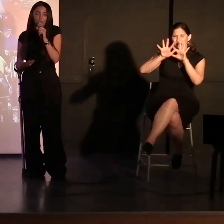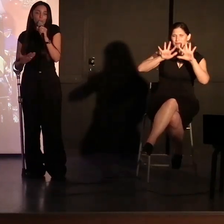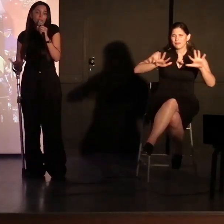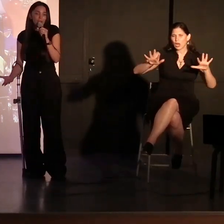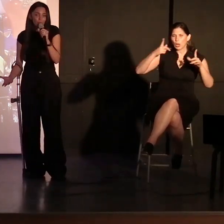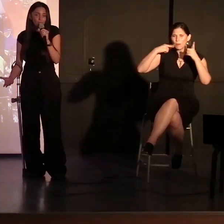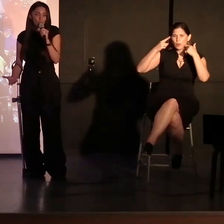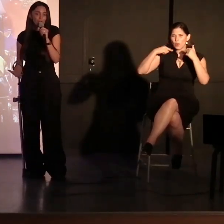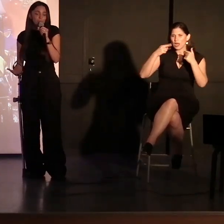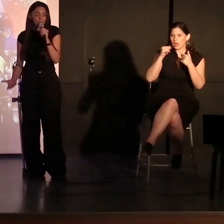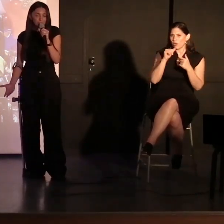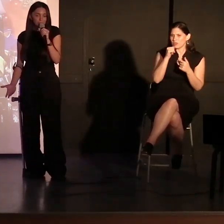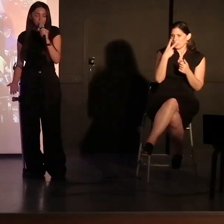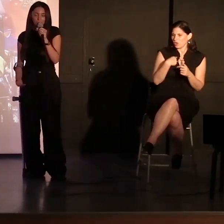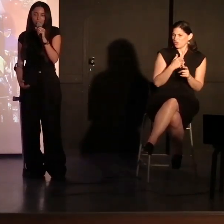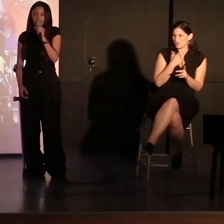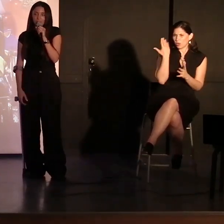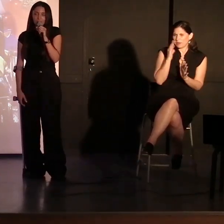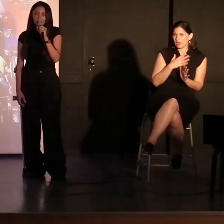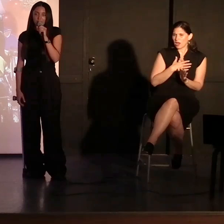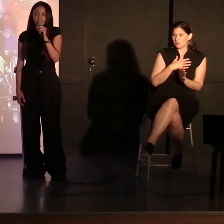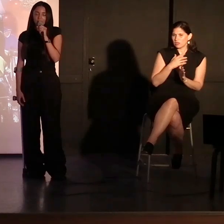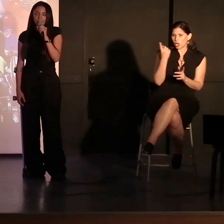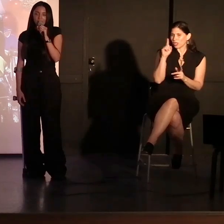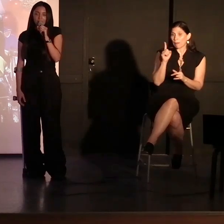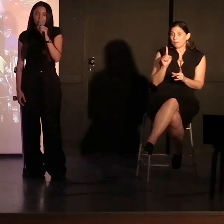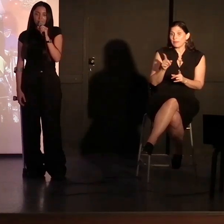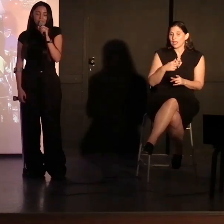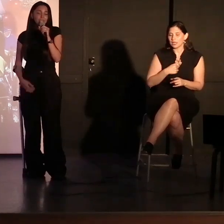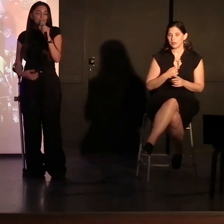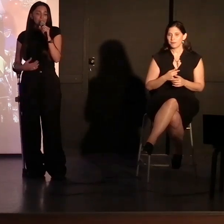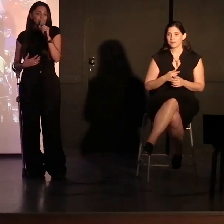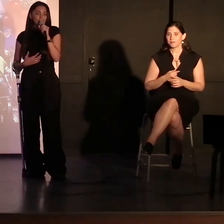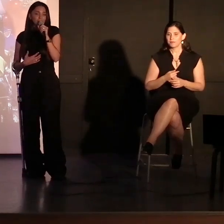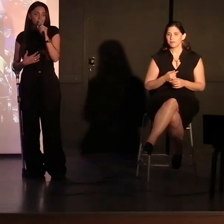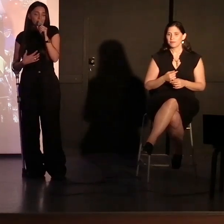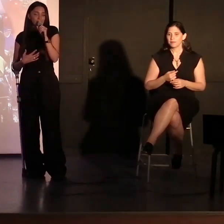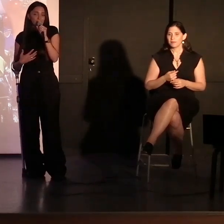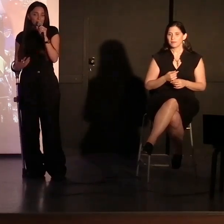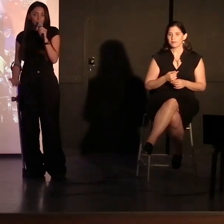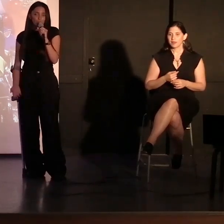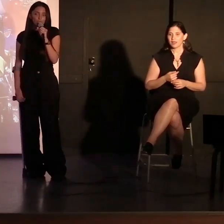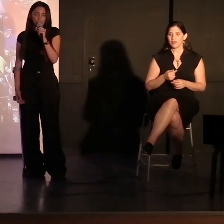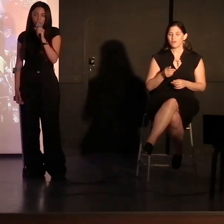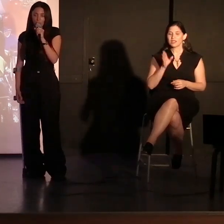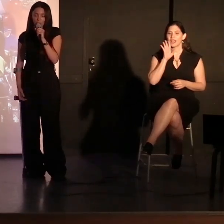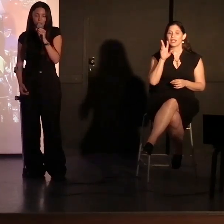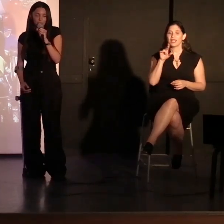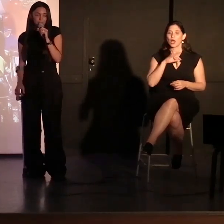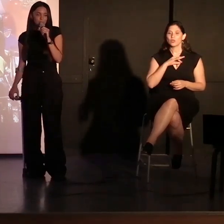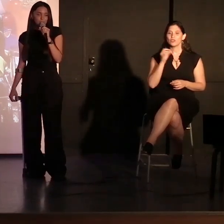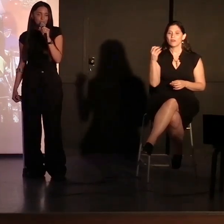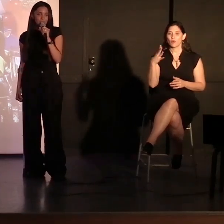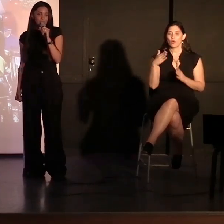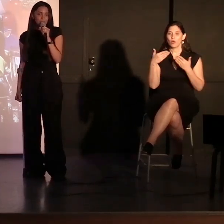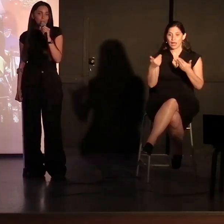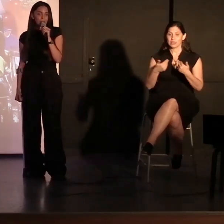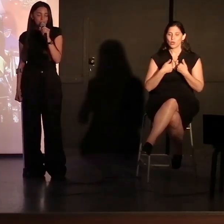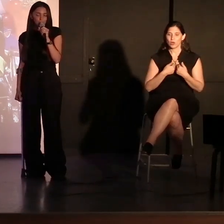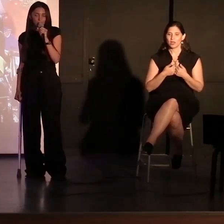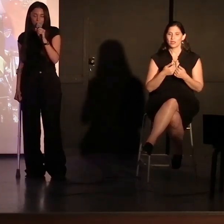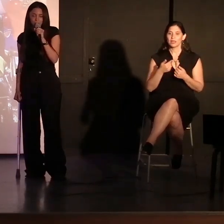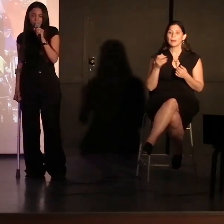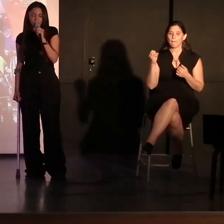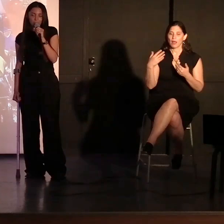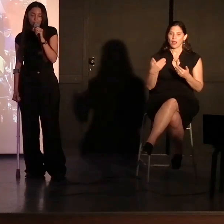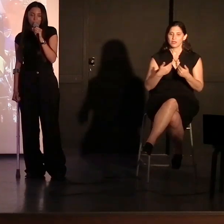אותי היא לא מכירה אותי היא לא יודעת מי אני ואז ואז קראתי לאחותי שתבוא לעזור לי היא